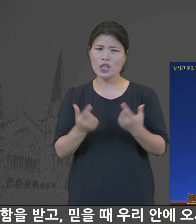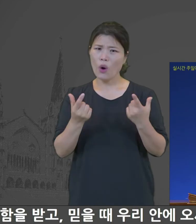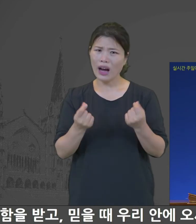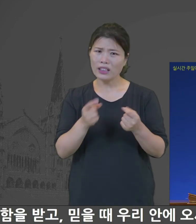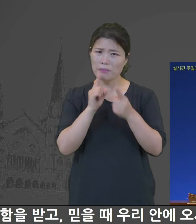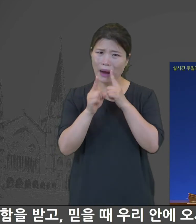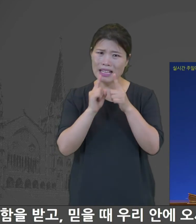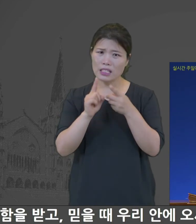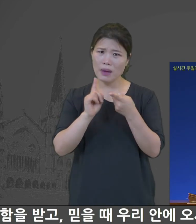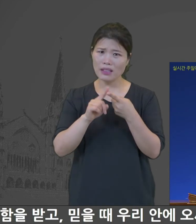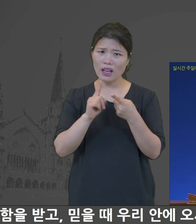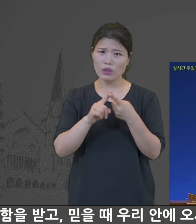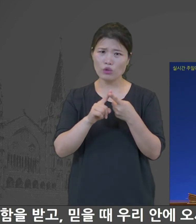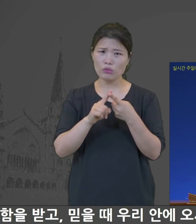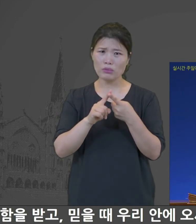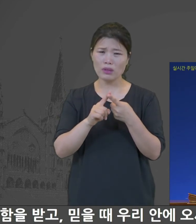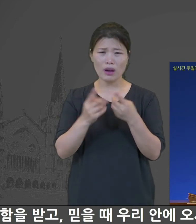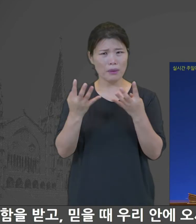지금 생략이 되고 있어요.